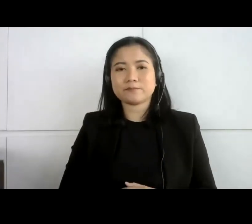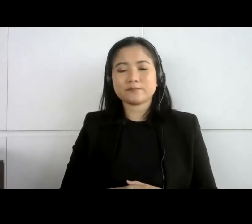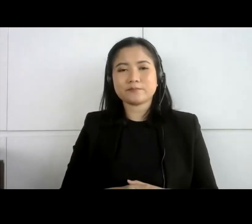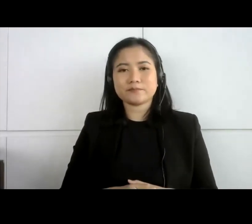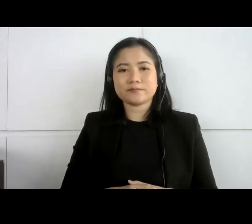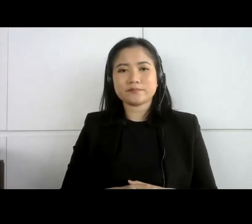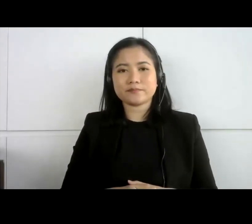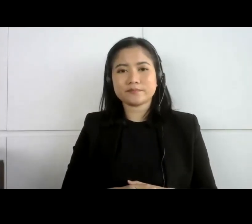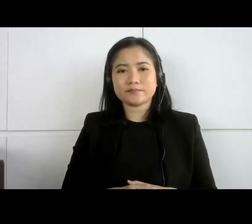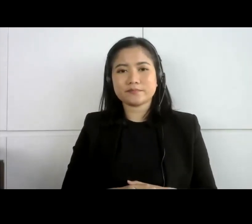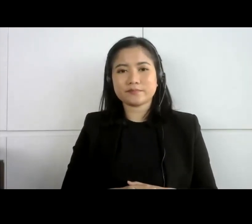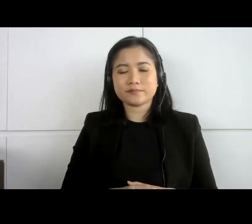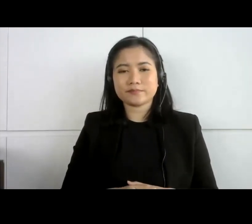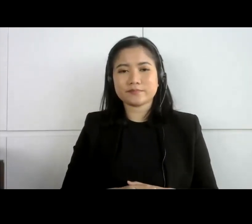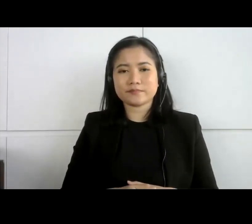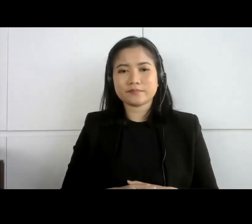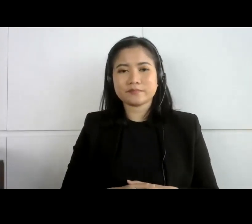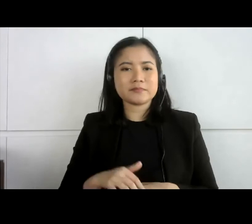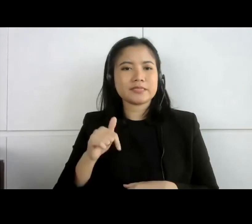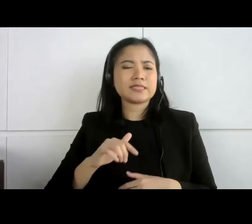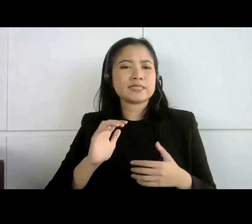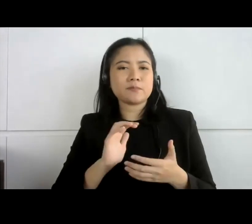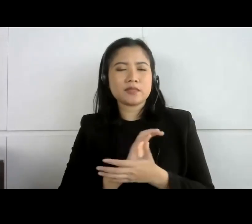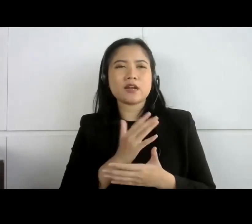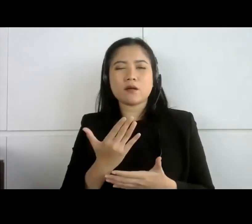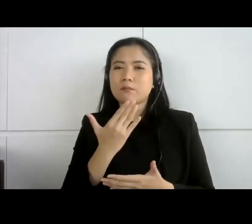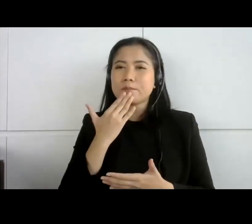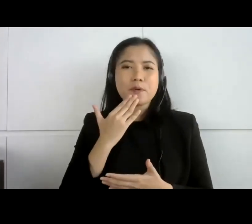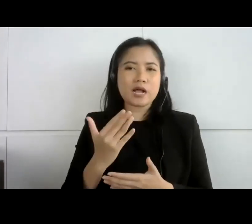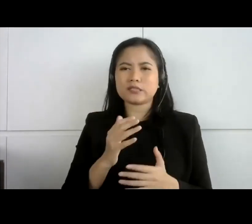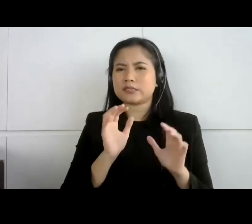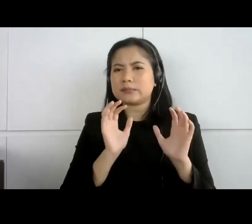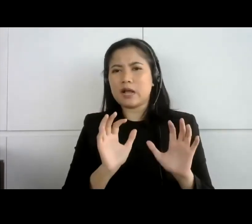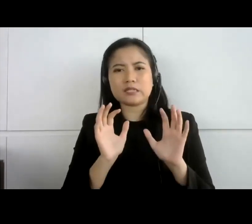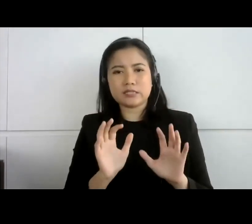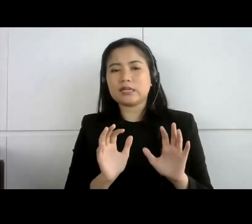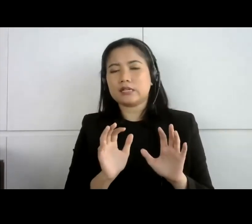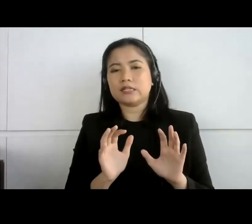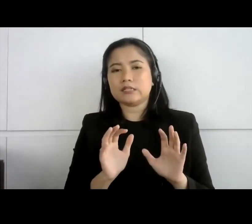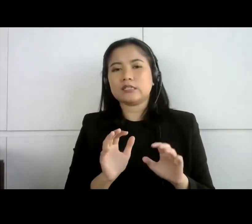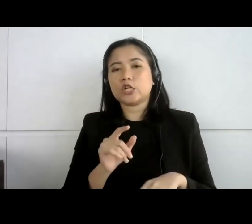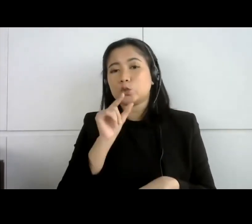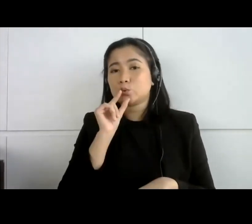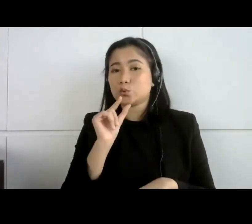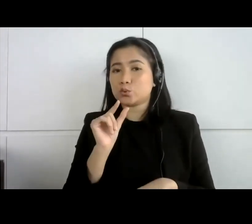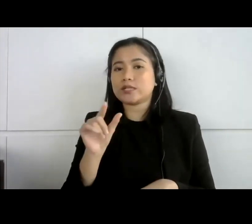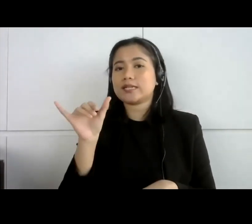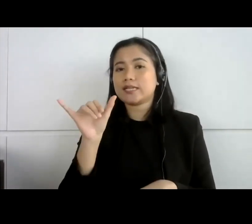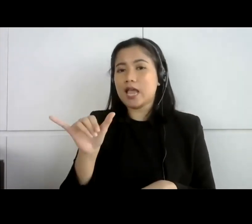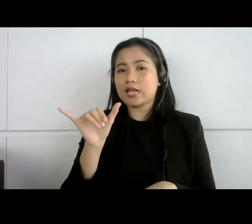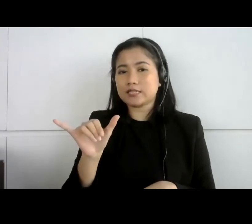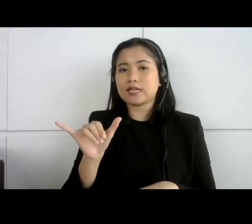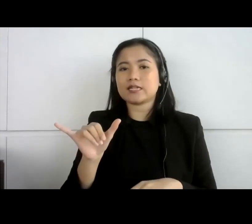dan pada kesempatan ini saya menyampaikan secara khusus terima kasih yang sebesar-besarnya kepada